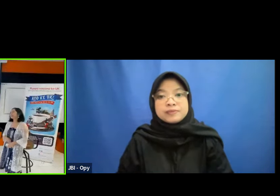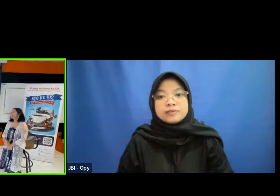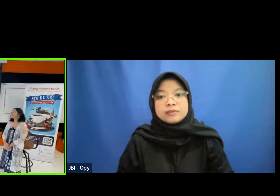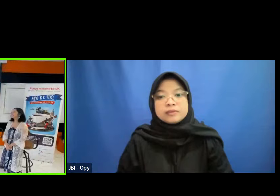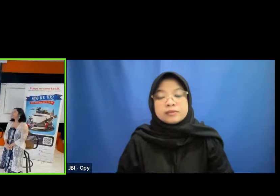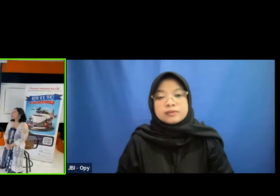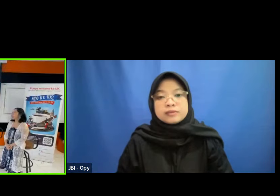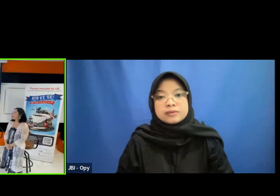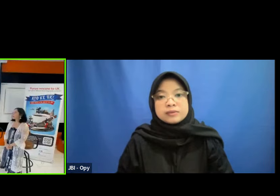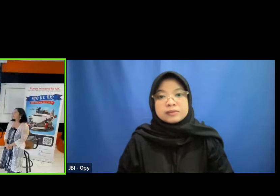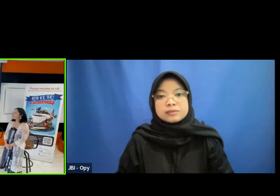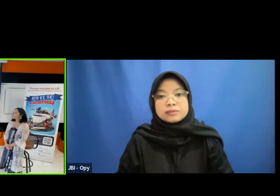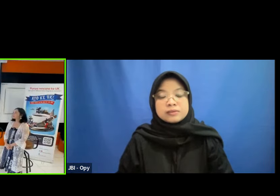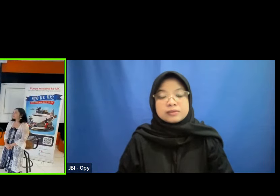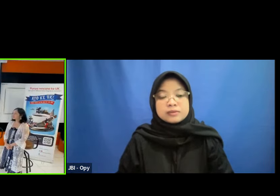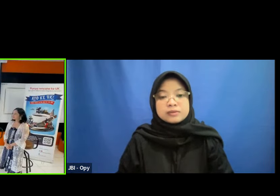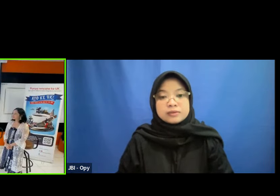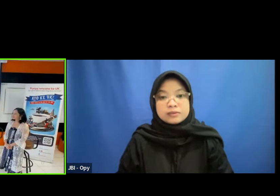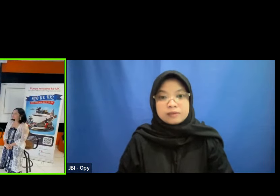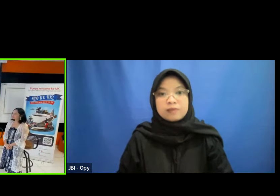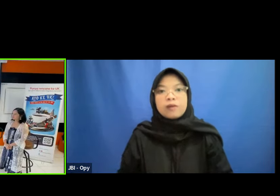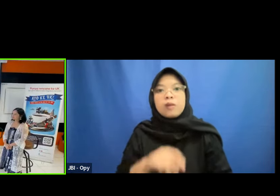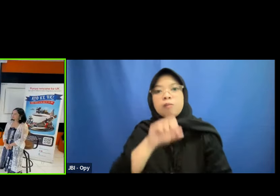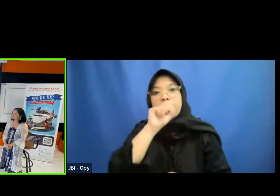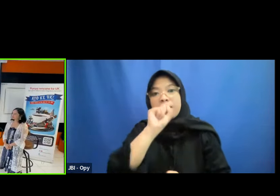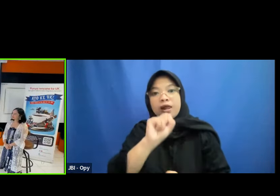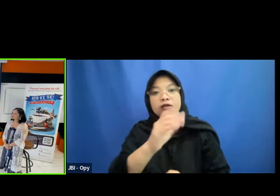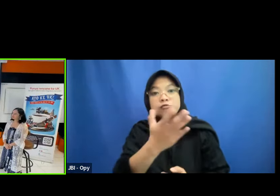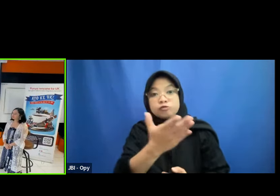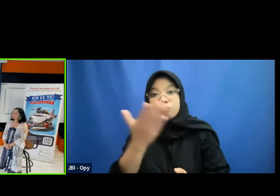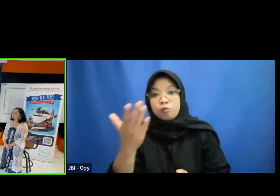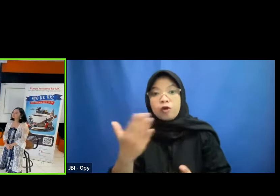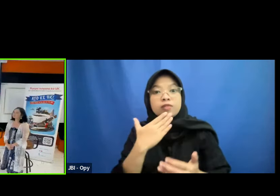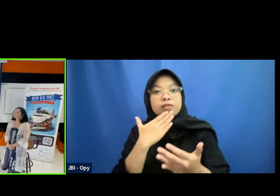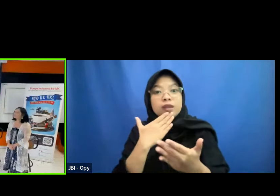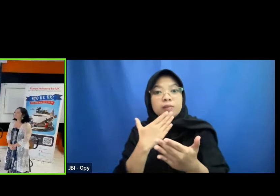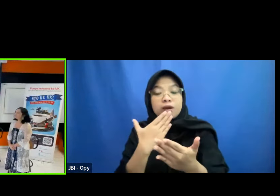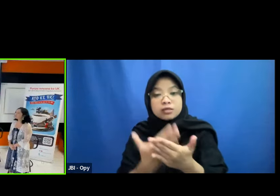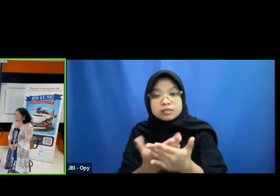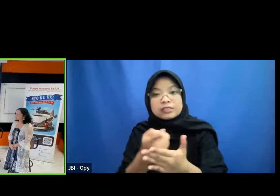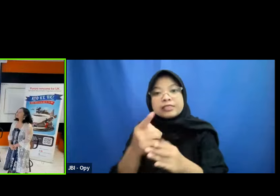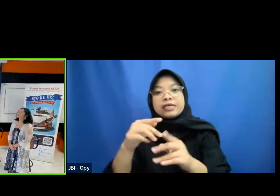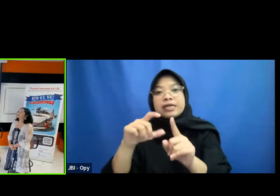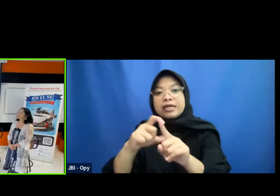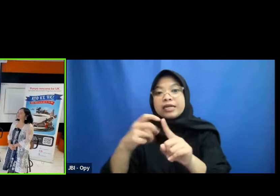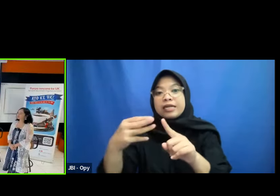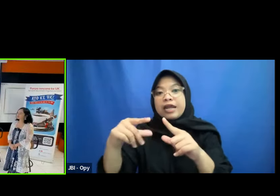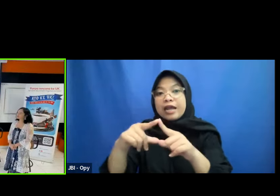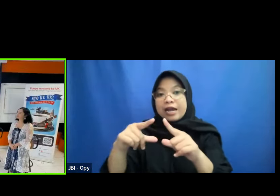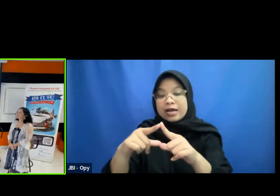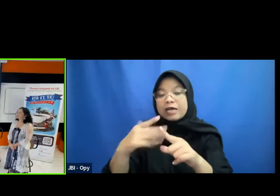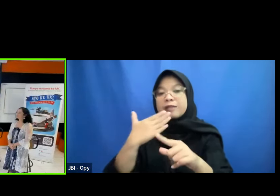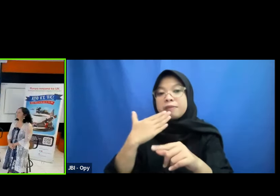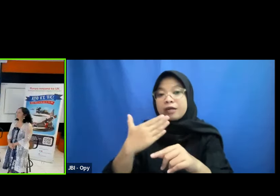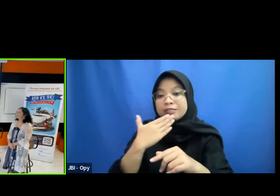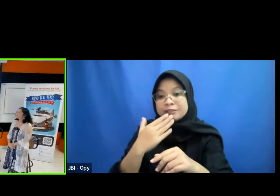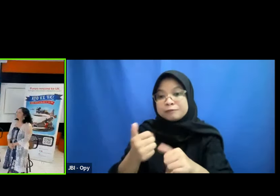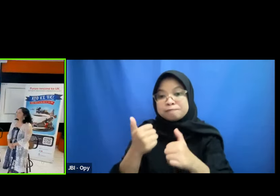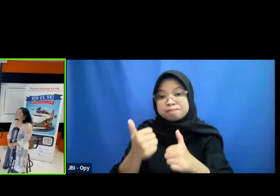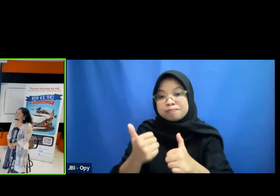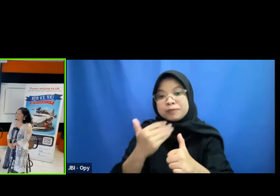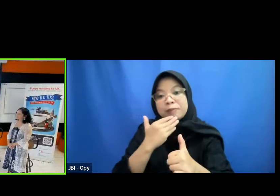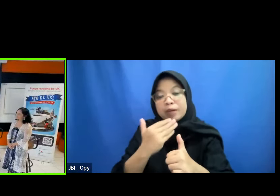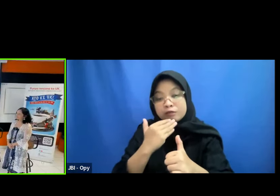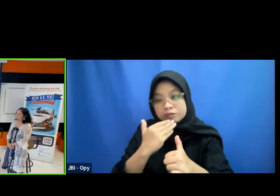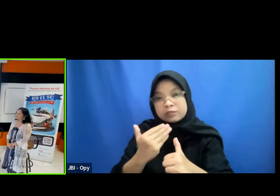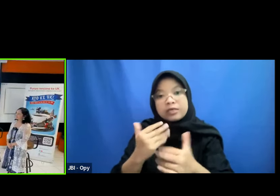eh pertama-tama saya mau mengucapkan terima kasih ya ke Miss Miss ini bukan yang